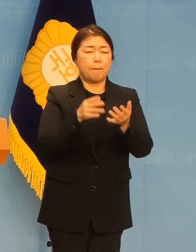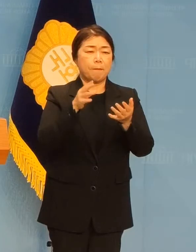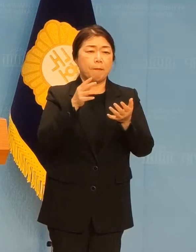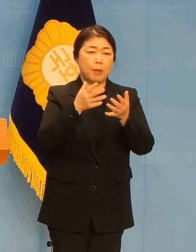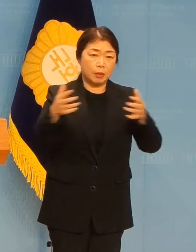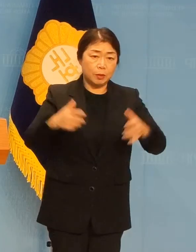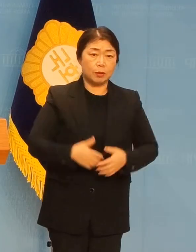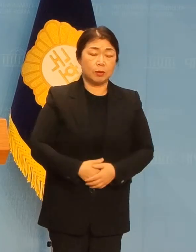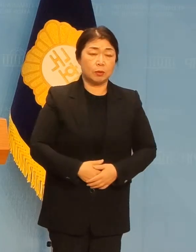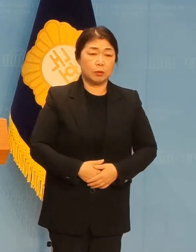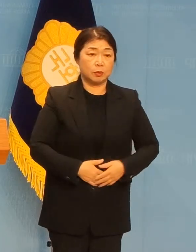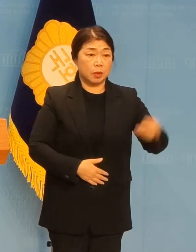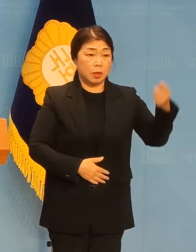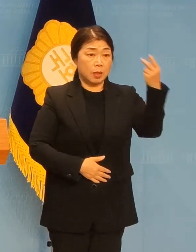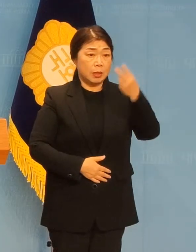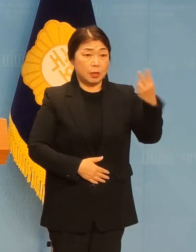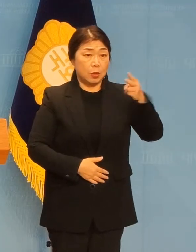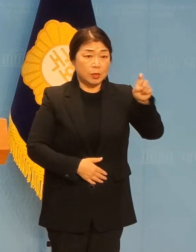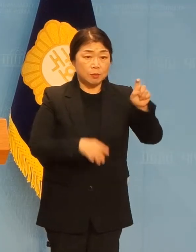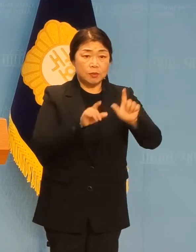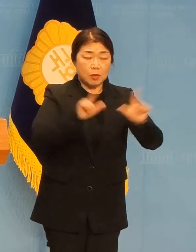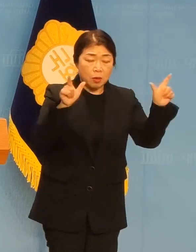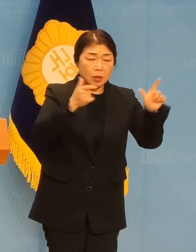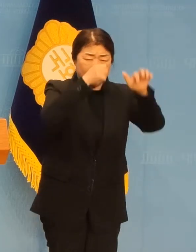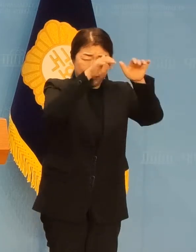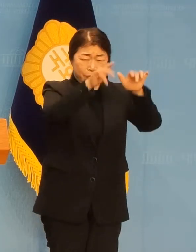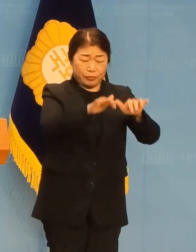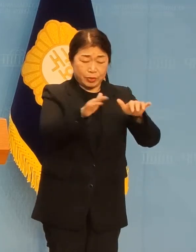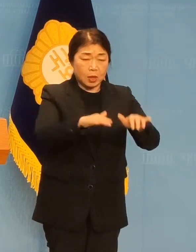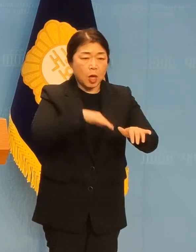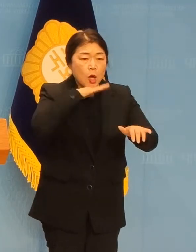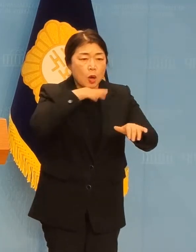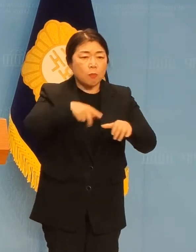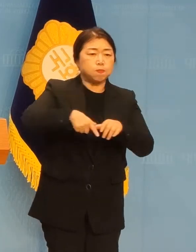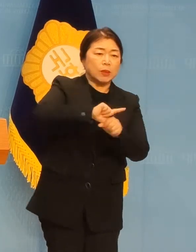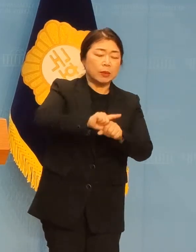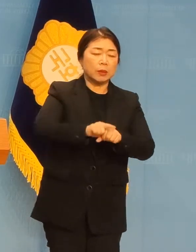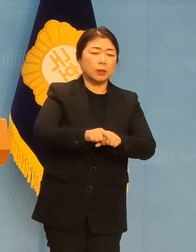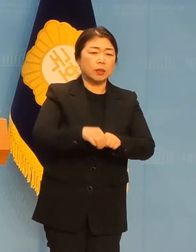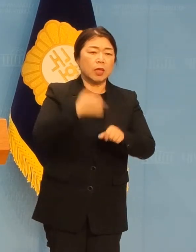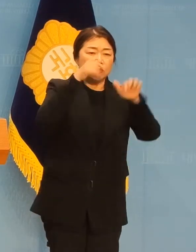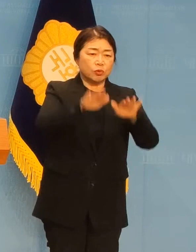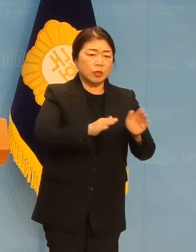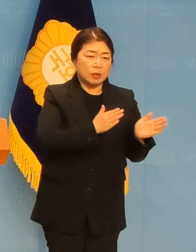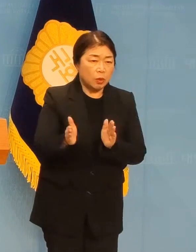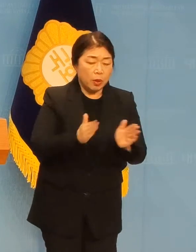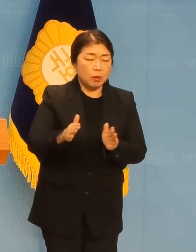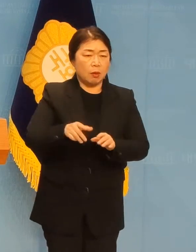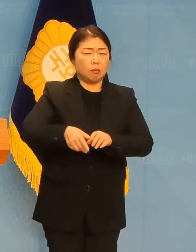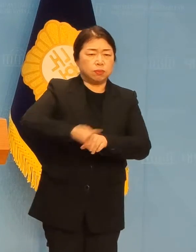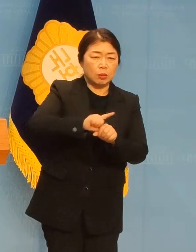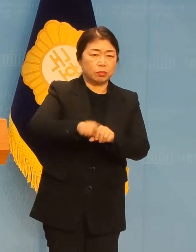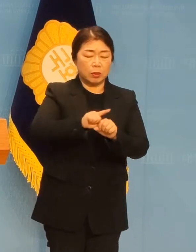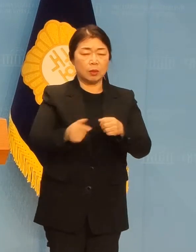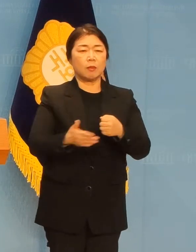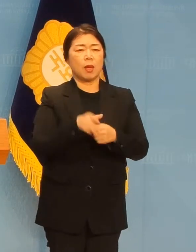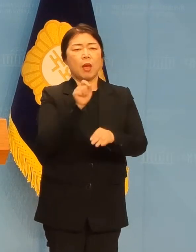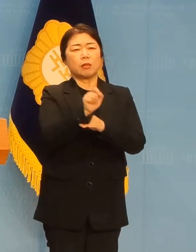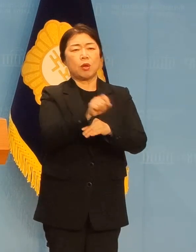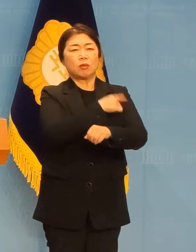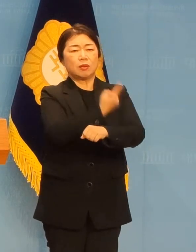2010년 폭설에서 무대책, 늑장 대응, 행정 능력의 총체적 부재라는 비판을